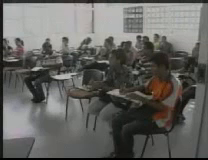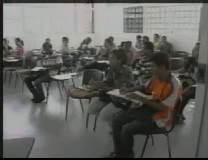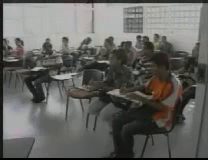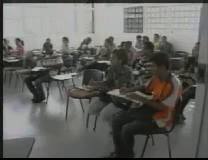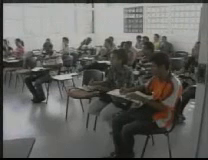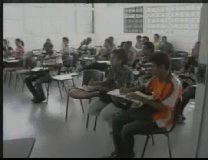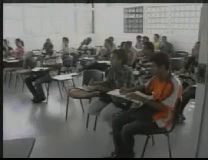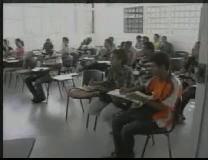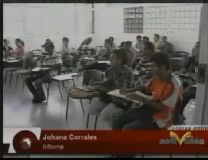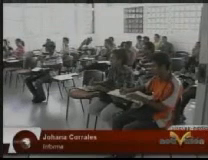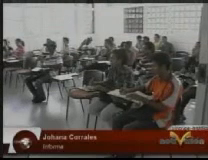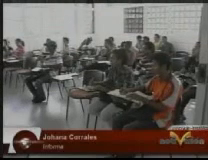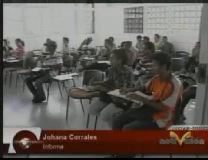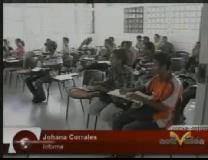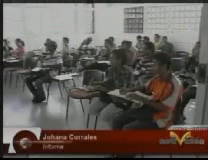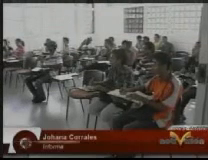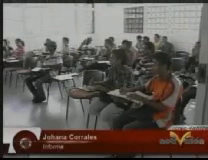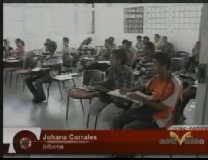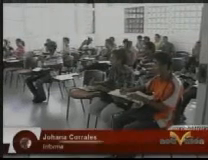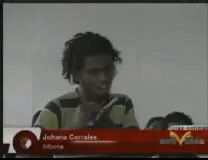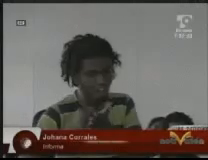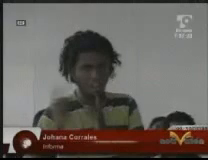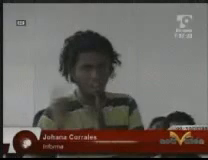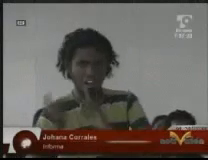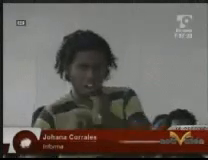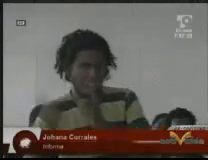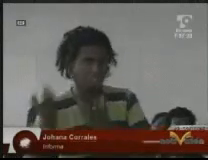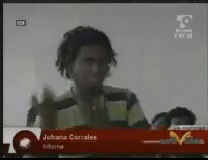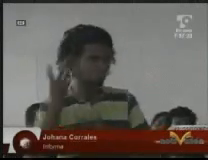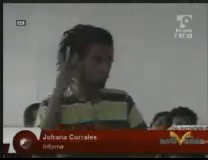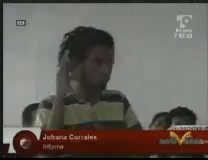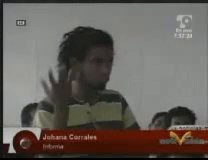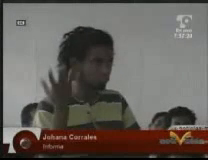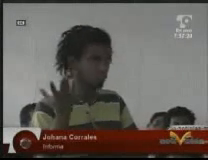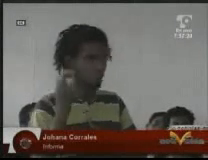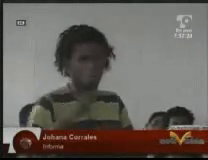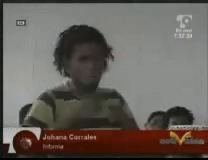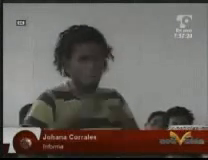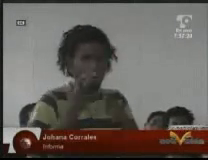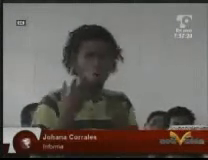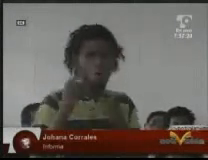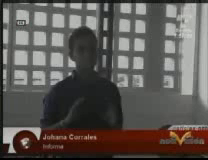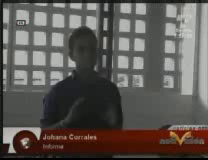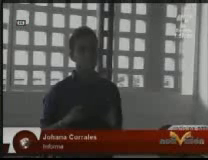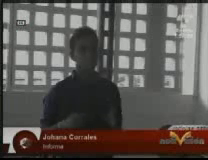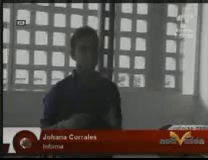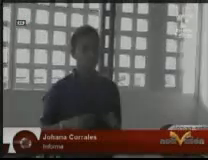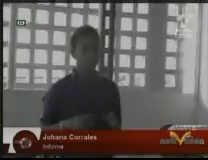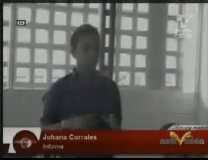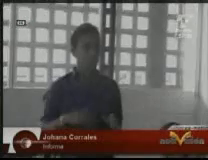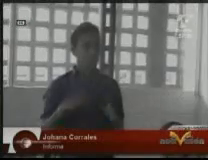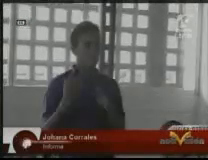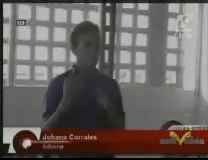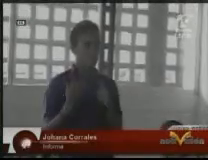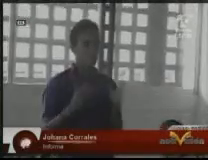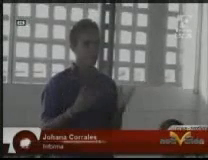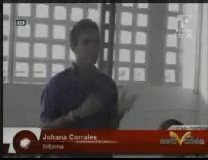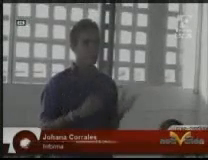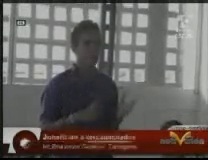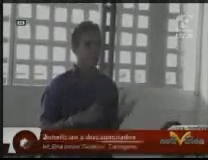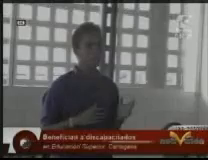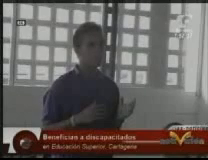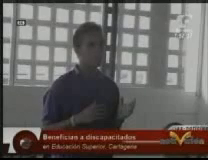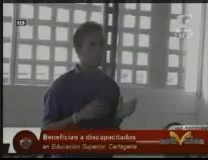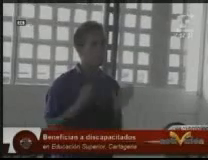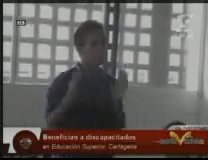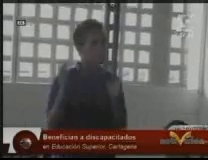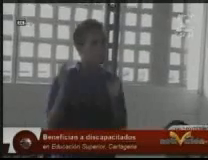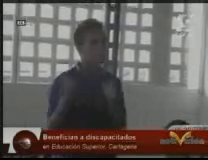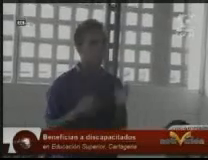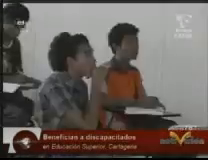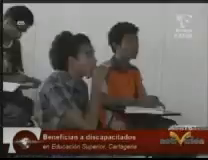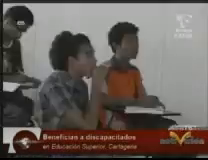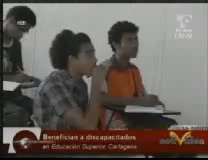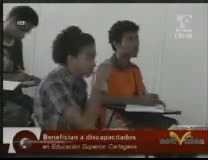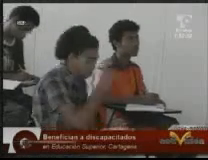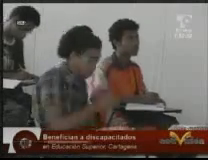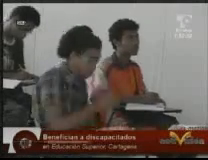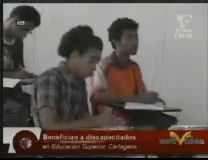Este grupo de jóvenes con discapacidad auditiva de los sectores más vulnerables de Cartagena es el primero en Colombia en beneficiarse de una